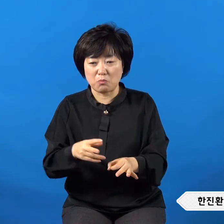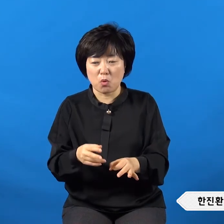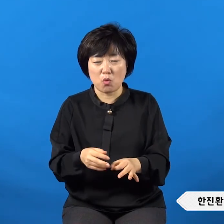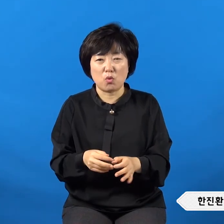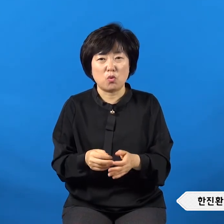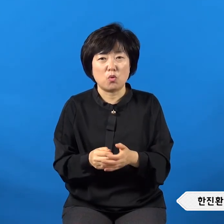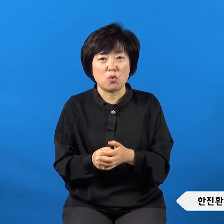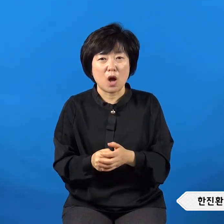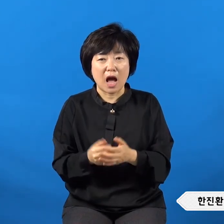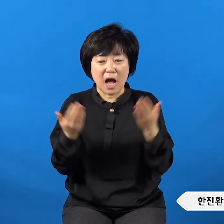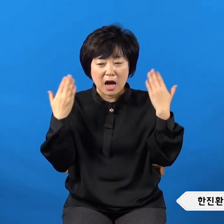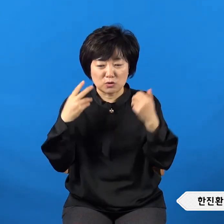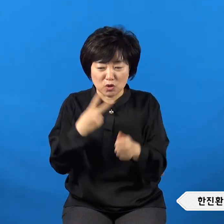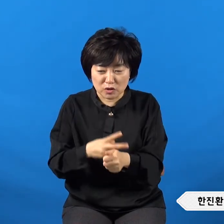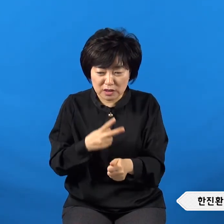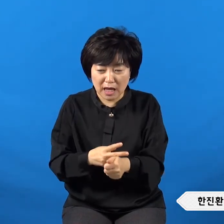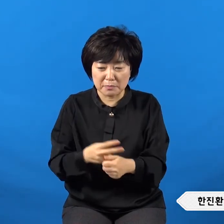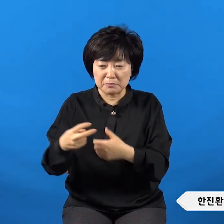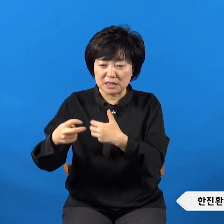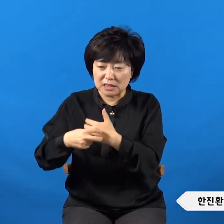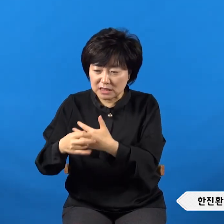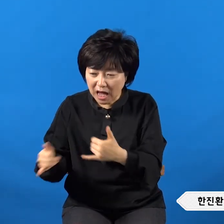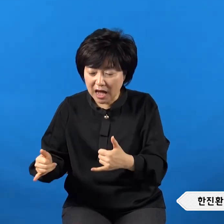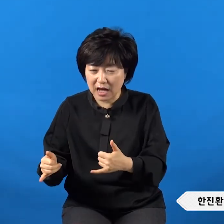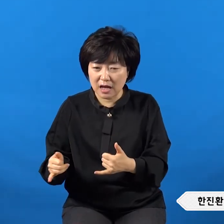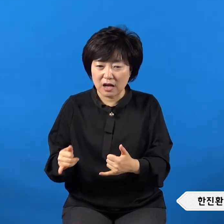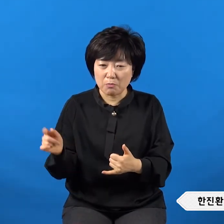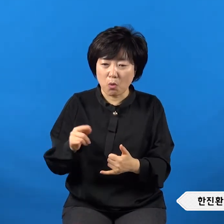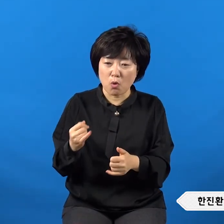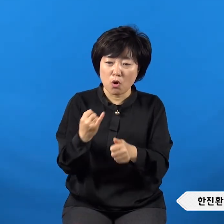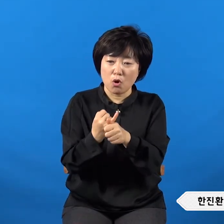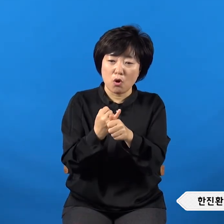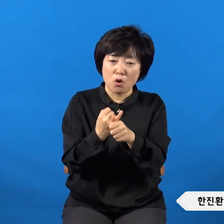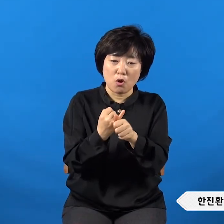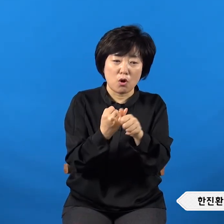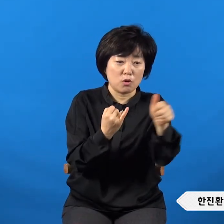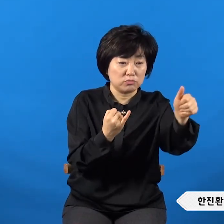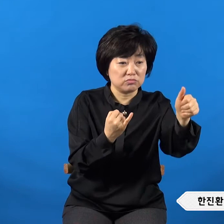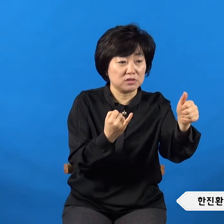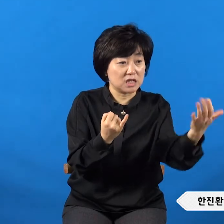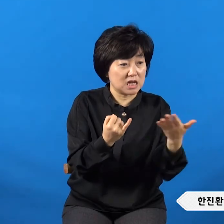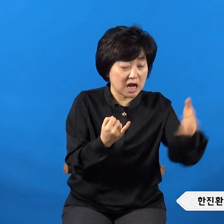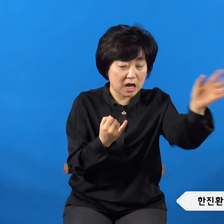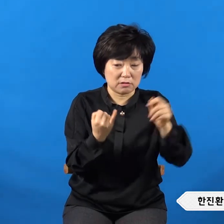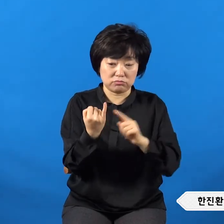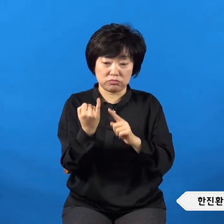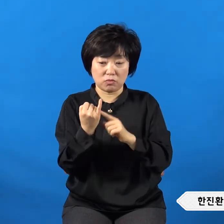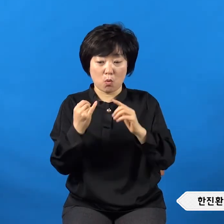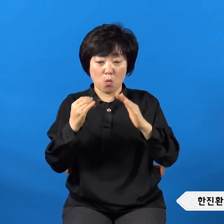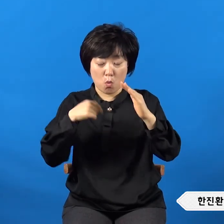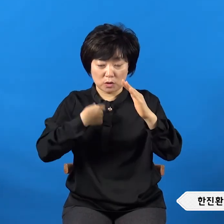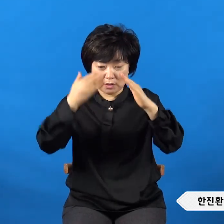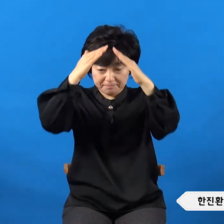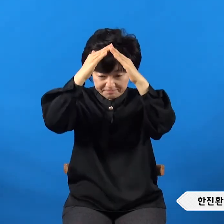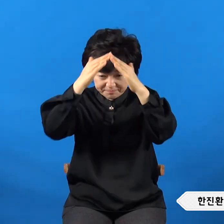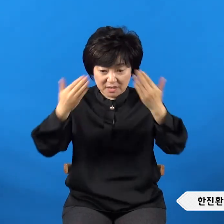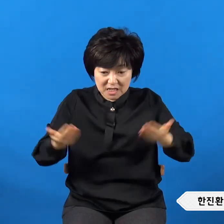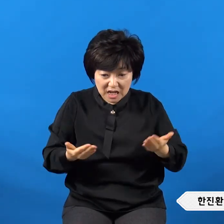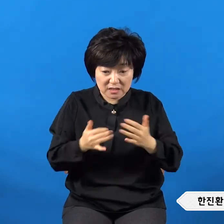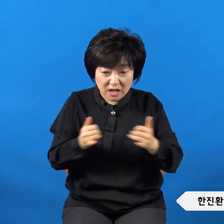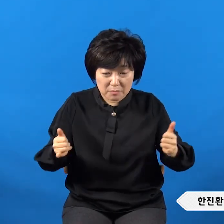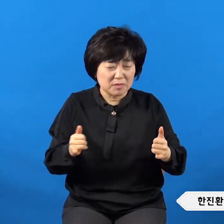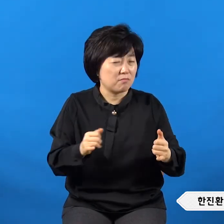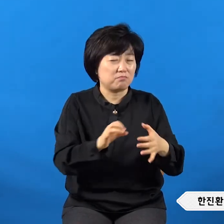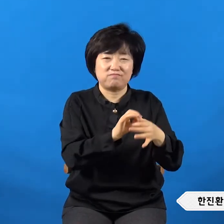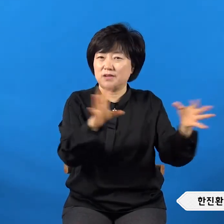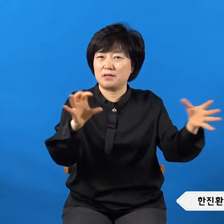하든지 내가 무슨 학교 선생이든지 의사든지 아니면 전업주부든지 그런 거 상관없습니다. 내 직업이